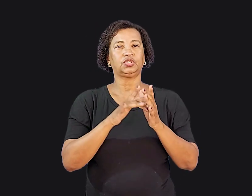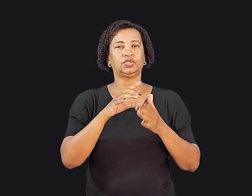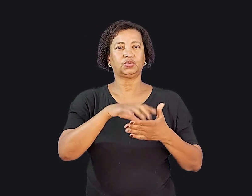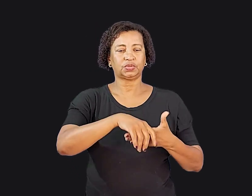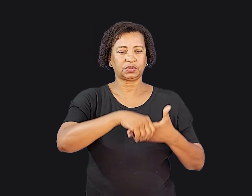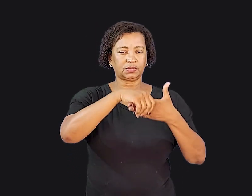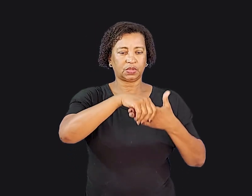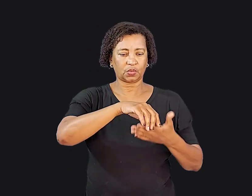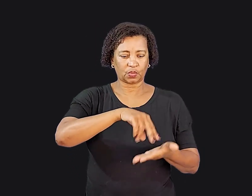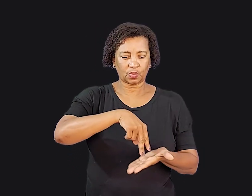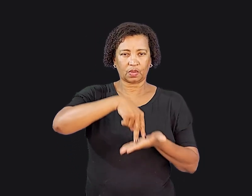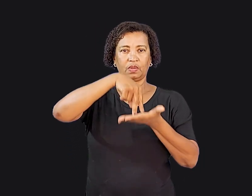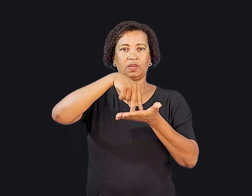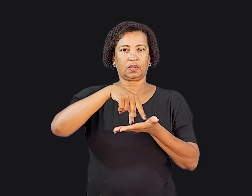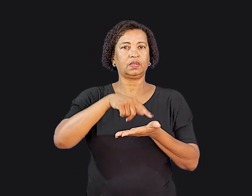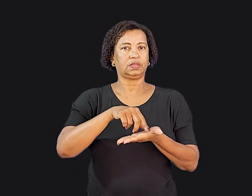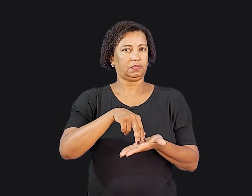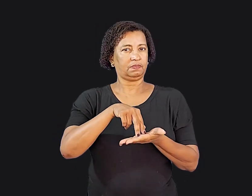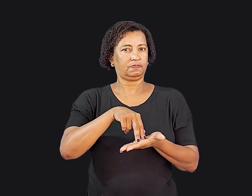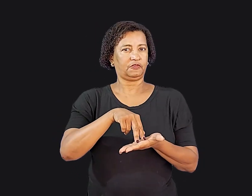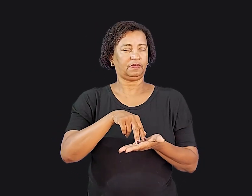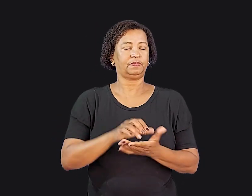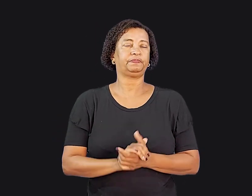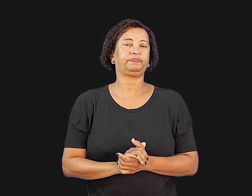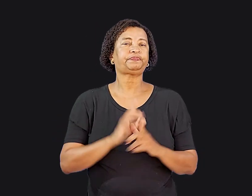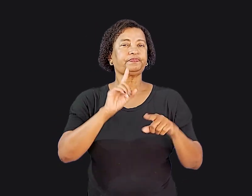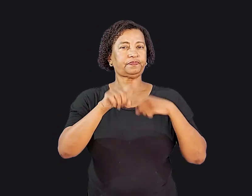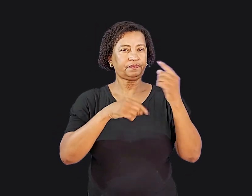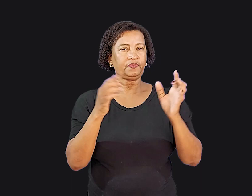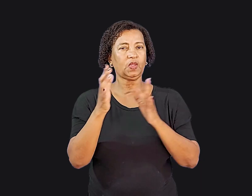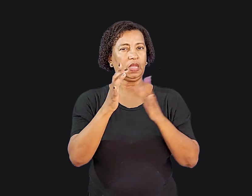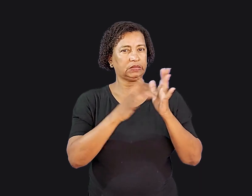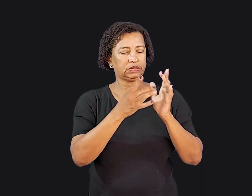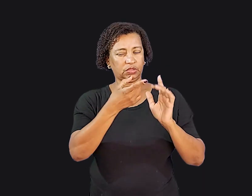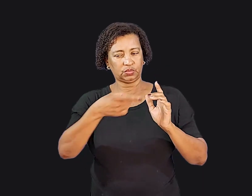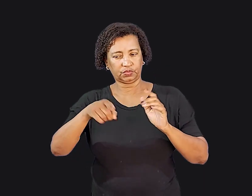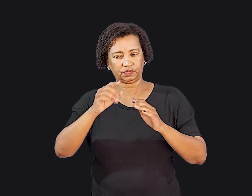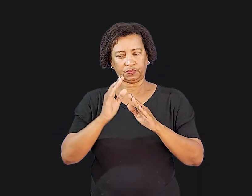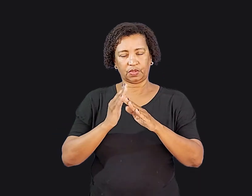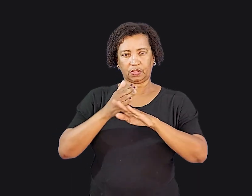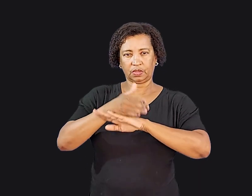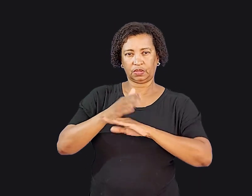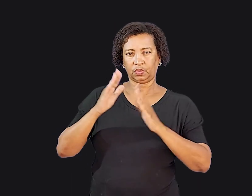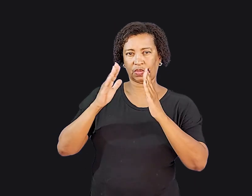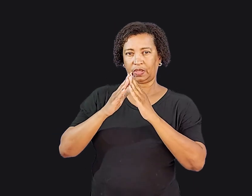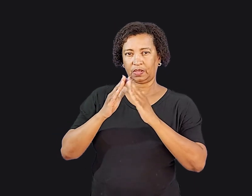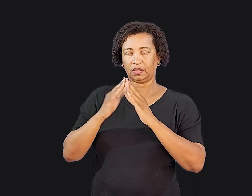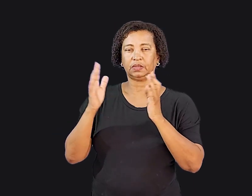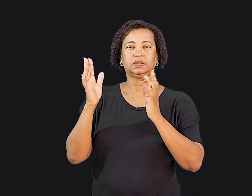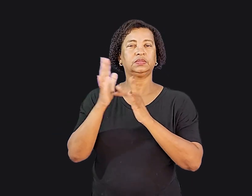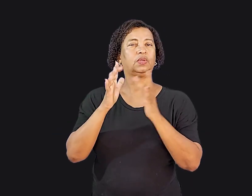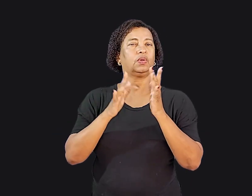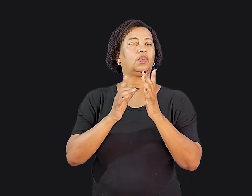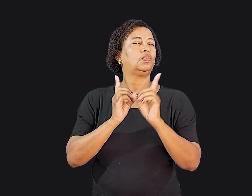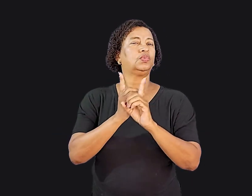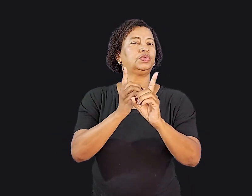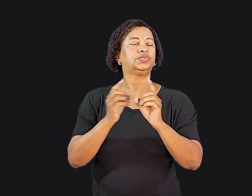tomou-o pela mão e o levantou, e ele ficou em pé. Depois que Jesus entrou em casa, seus discípulos lhe perguntaram